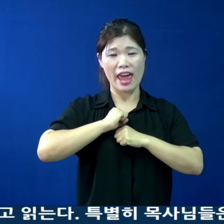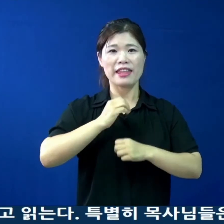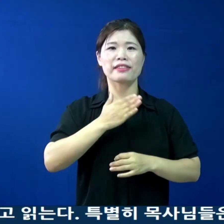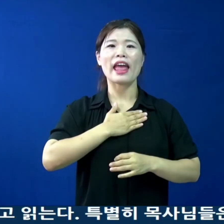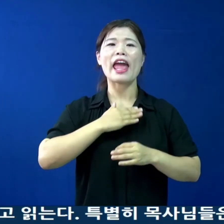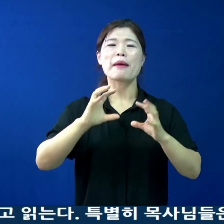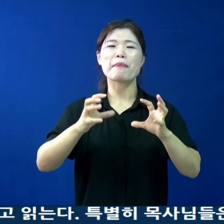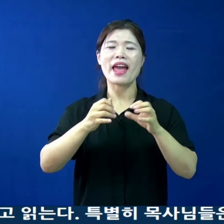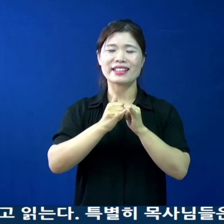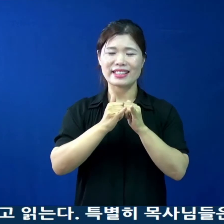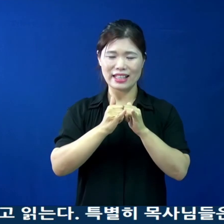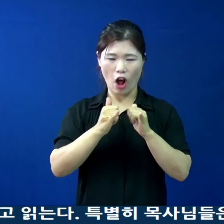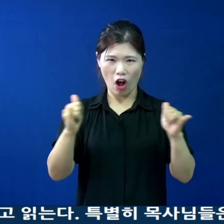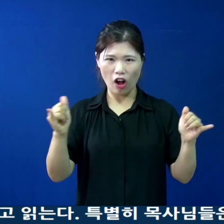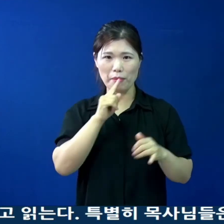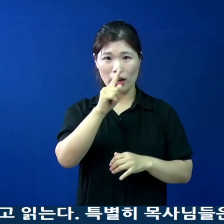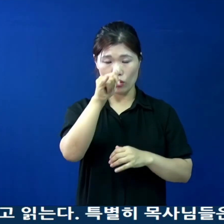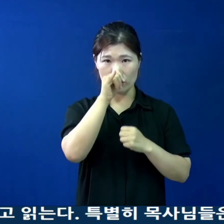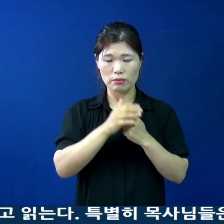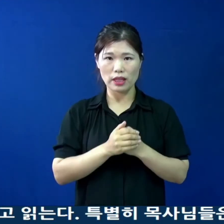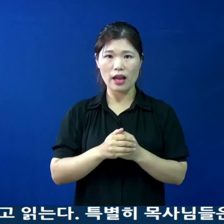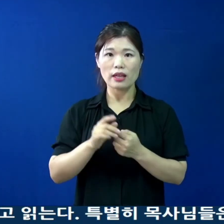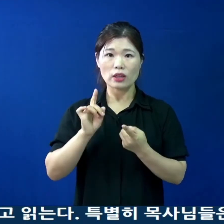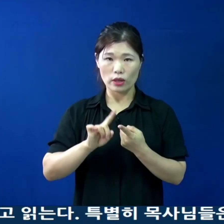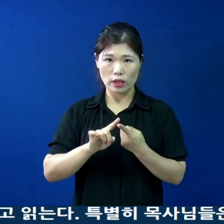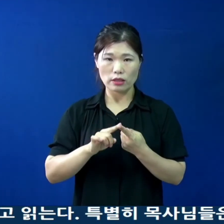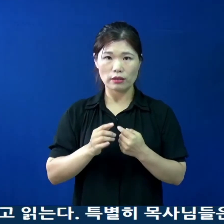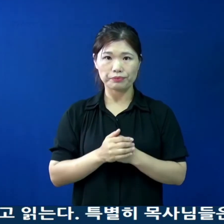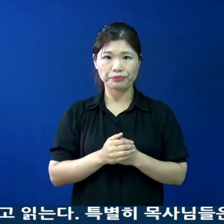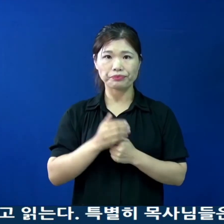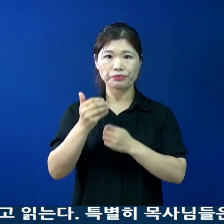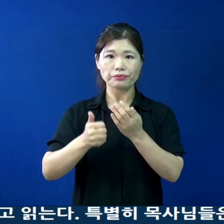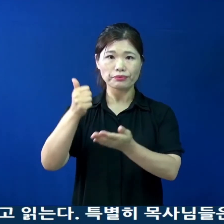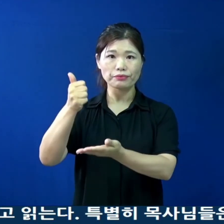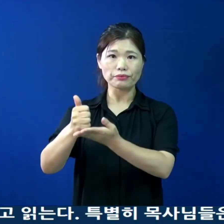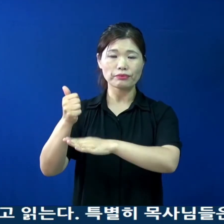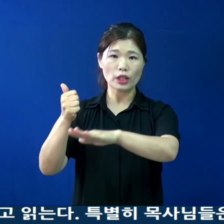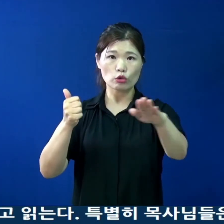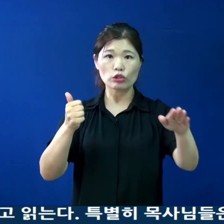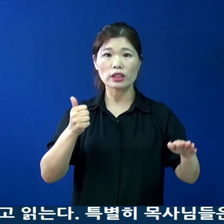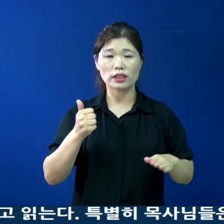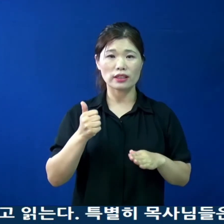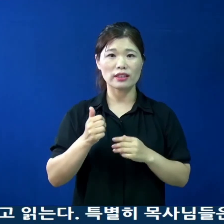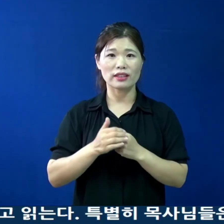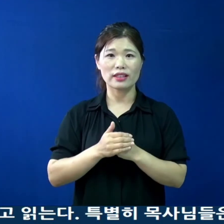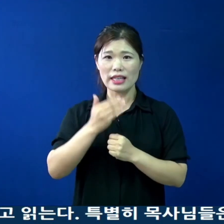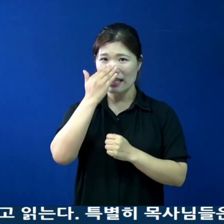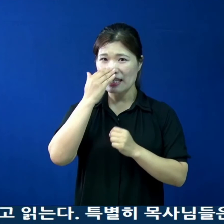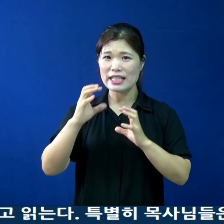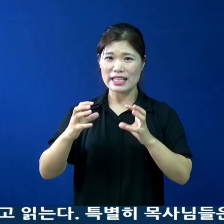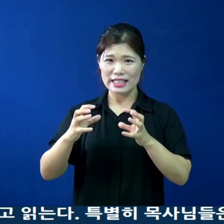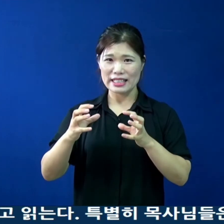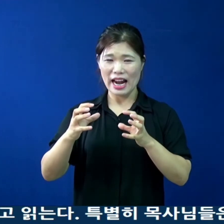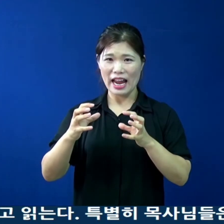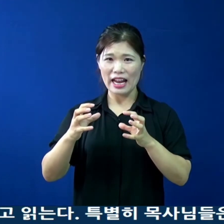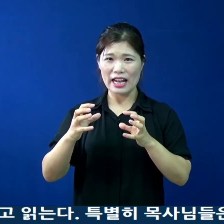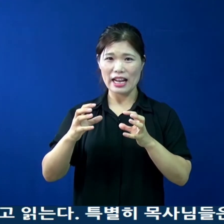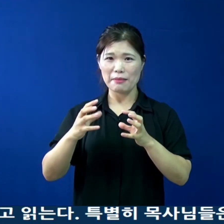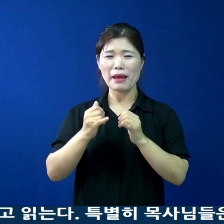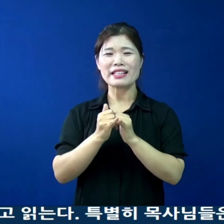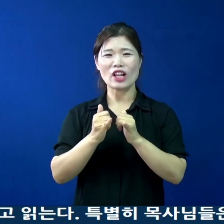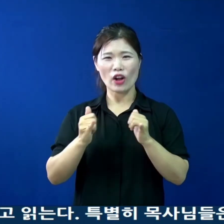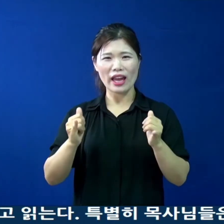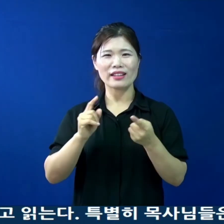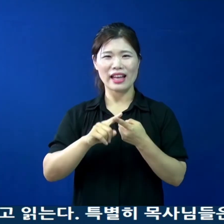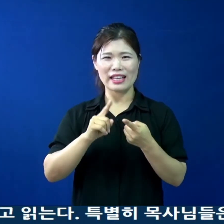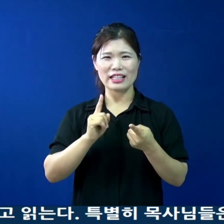자손이라고 칭하십니다. 그래서 이걸 이렇게 보면 하나님은 우리를 이스라엘 백성을 노예라고 쓰시고